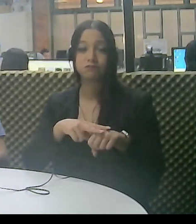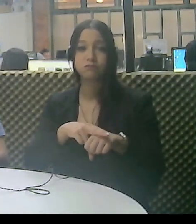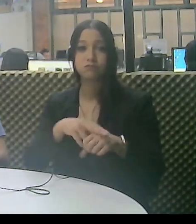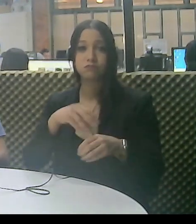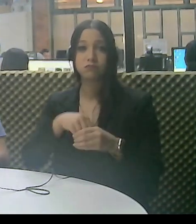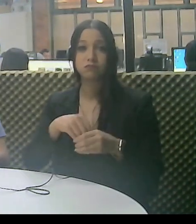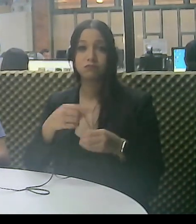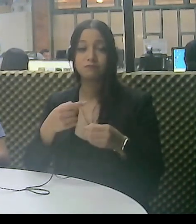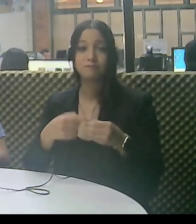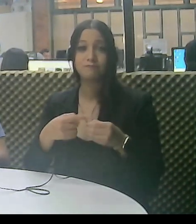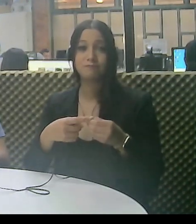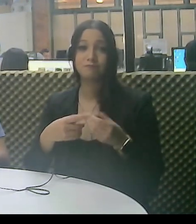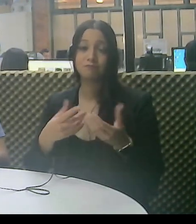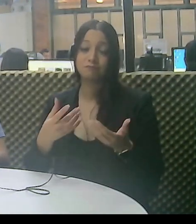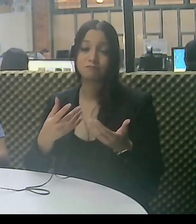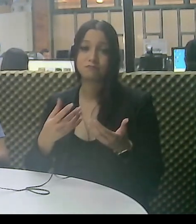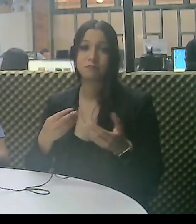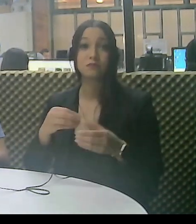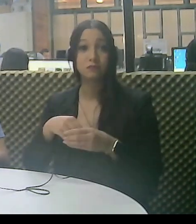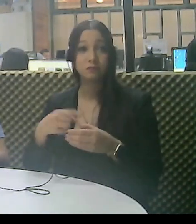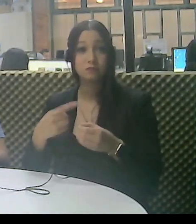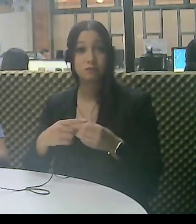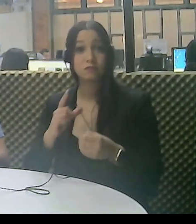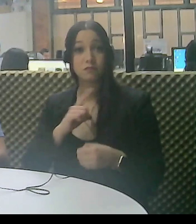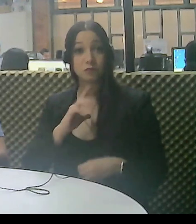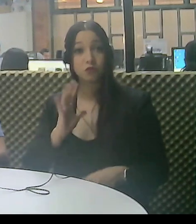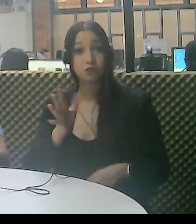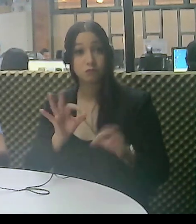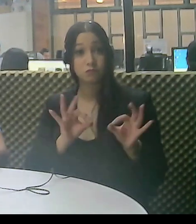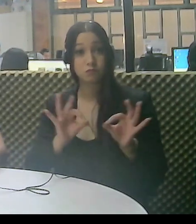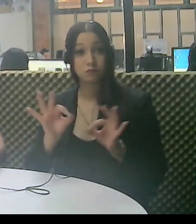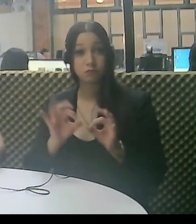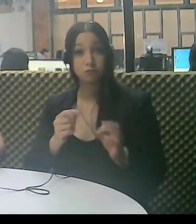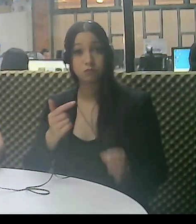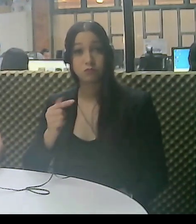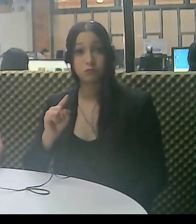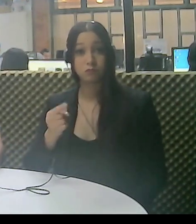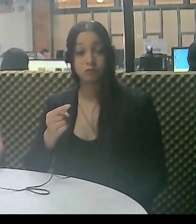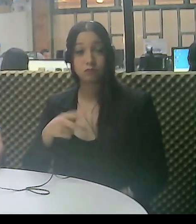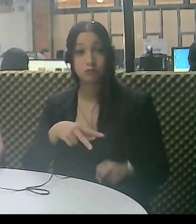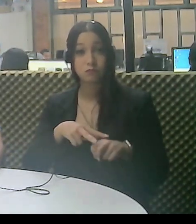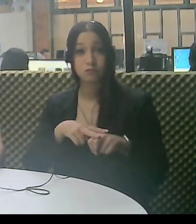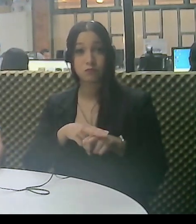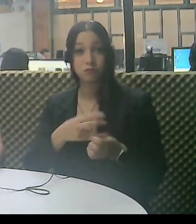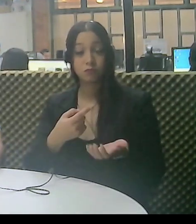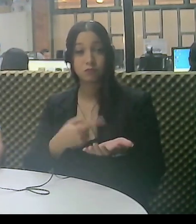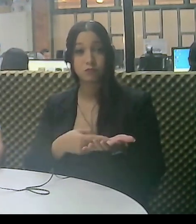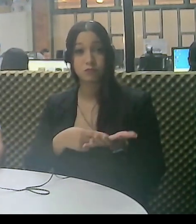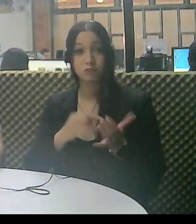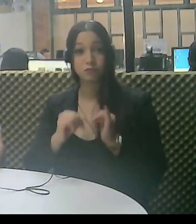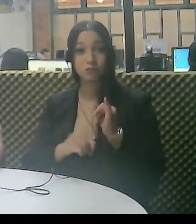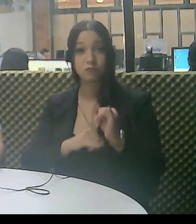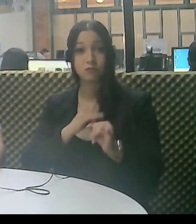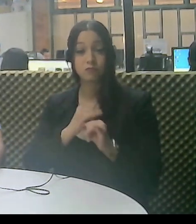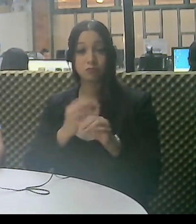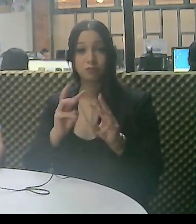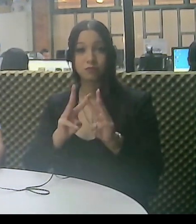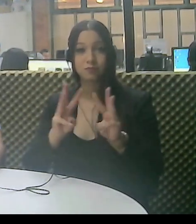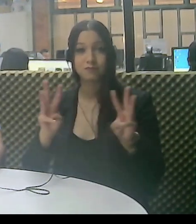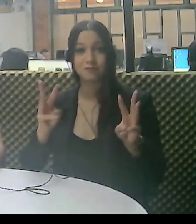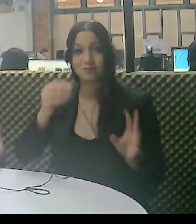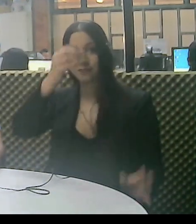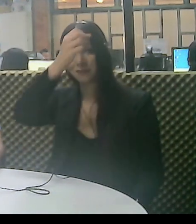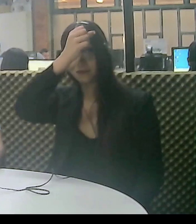aqui dentro da cidade. Para dentro da cidade, nós já temos projetos, né, de 7 mil castrações, com agendamento online, via portal